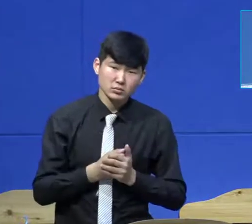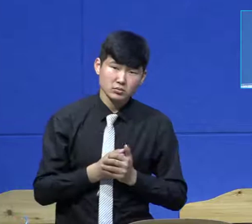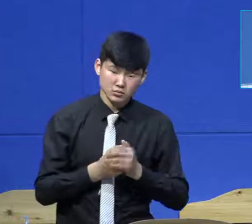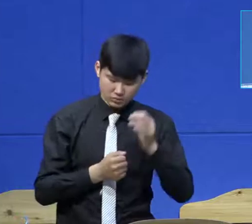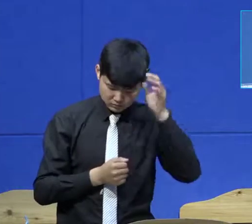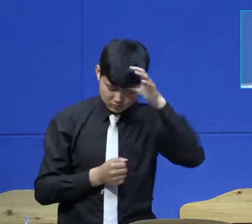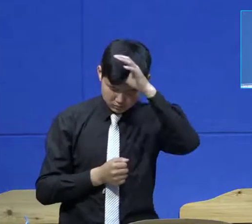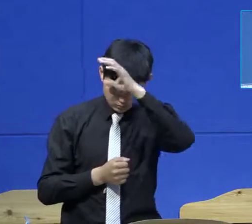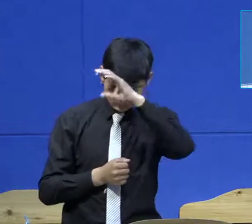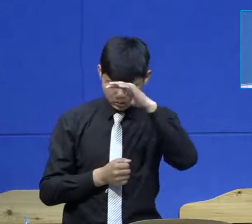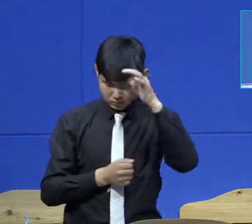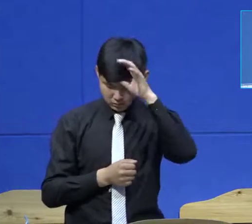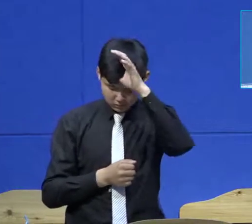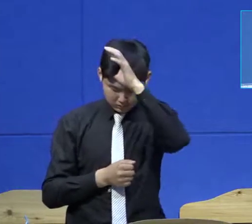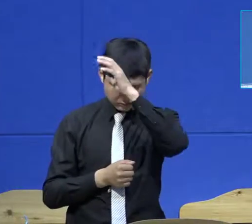Тэр